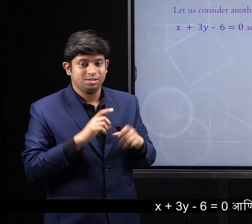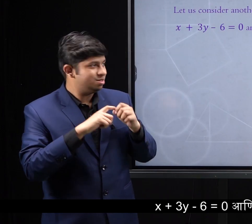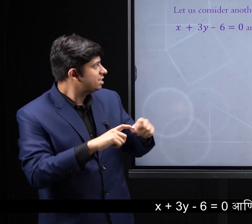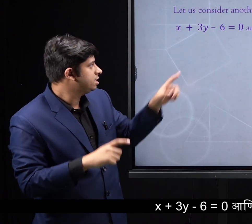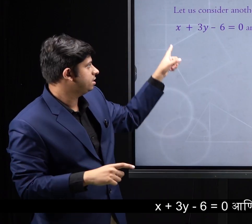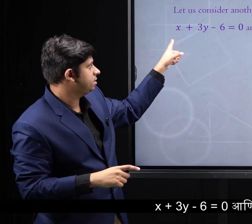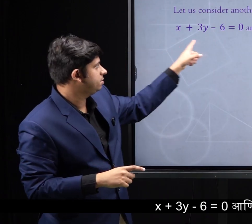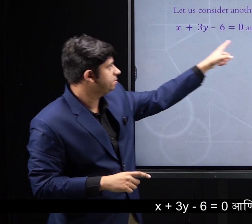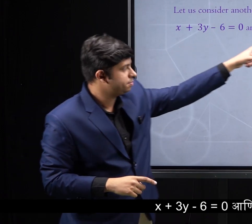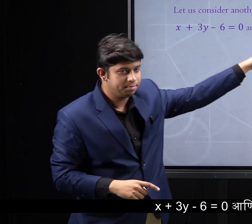0.